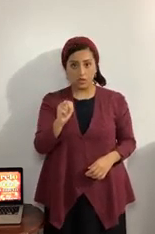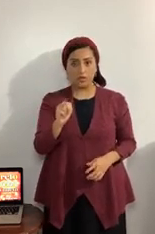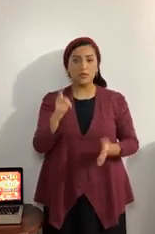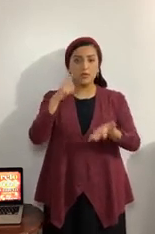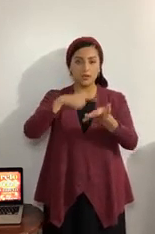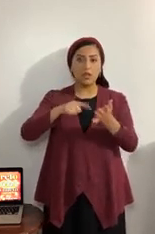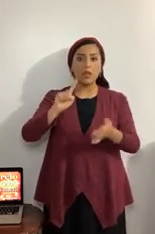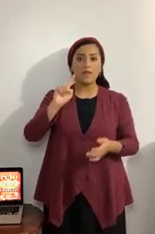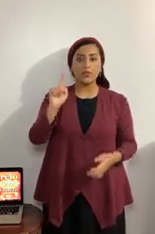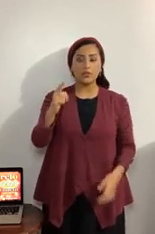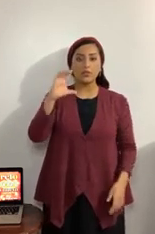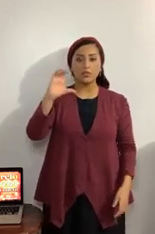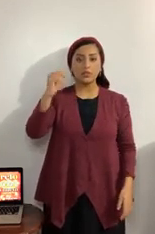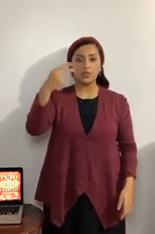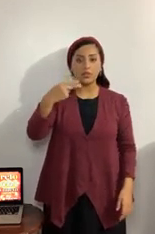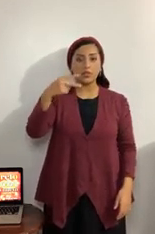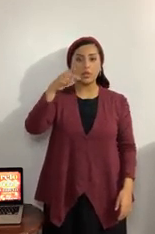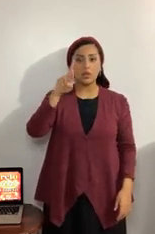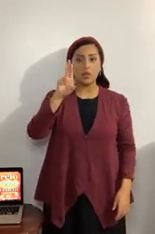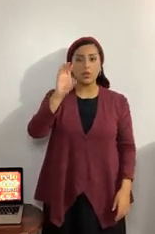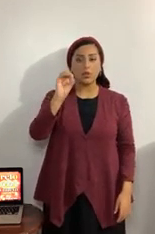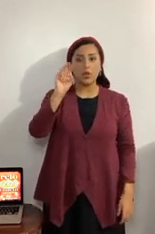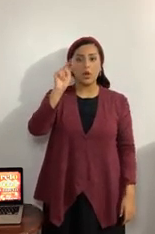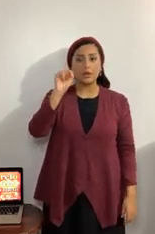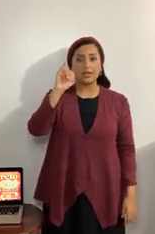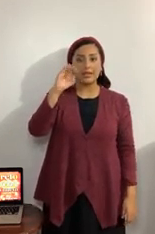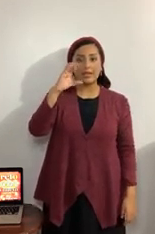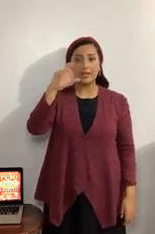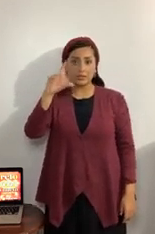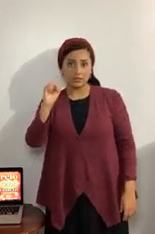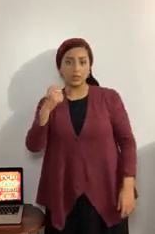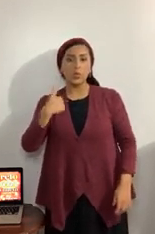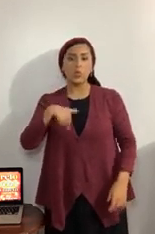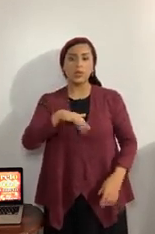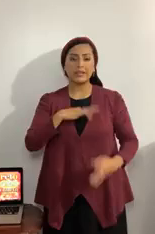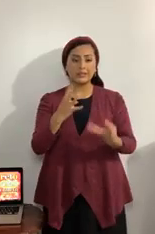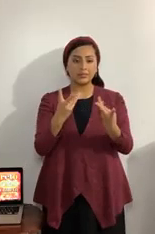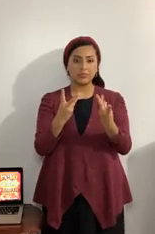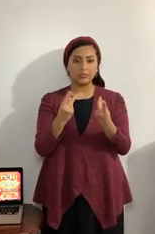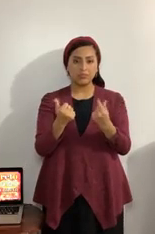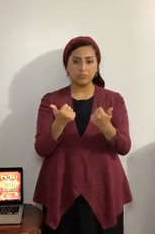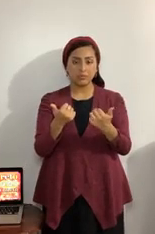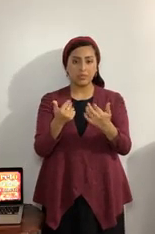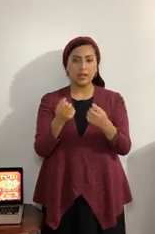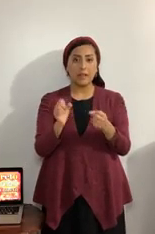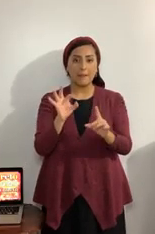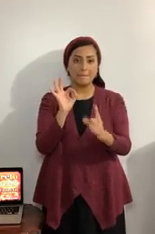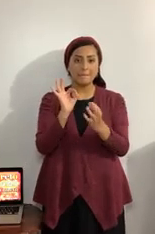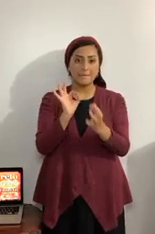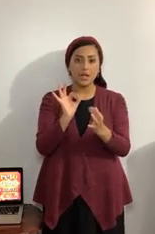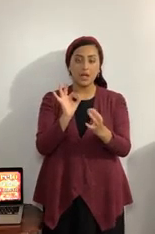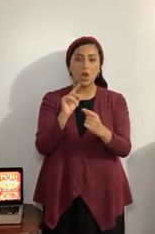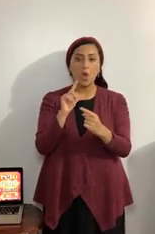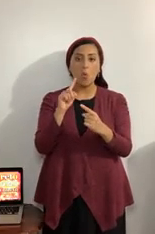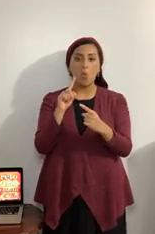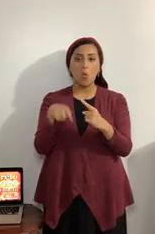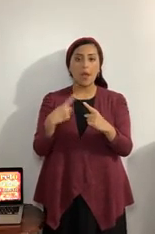de Crónicas y aquí nosotros sacamos la cuenta exacta de cuándo nació Yahshua HaMashiach. Si hay forma de